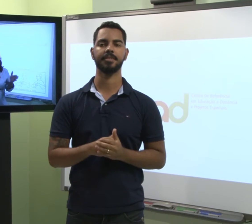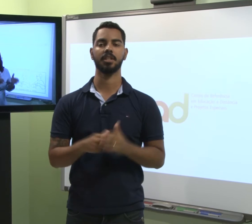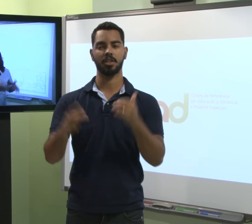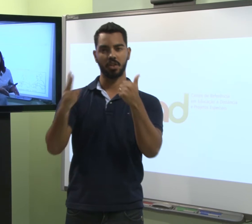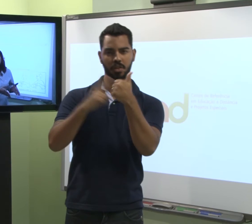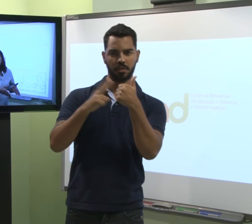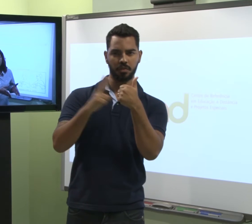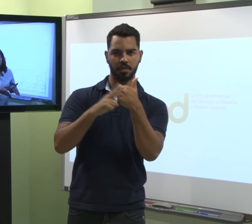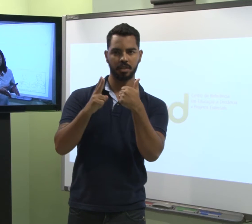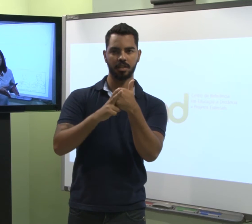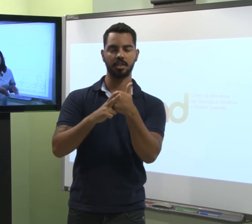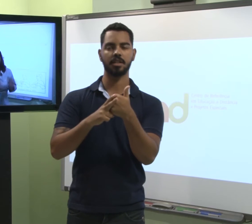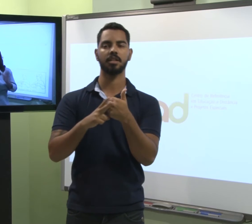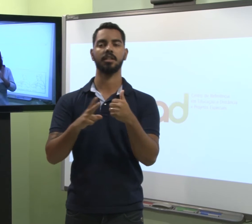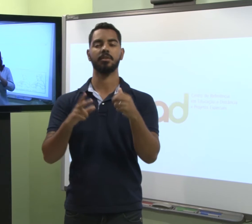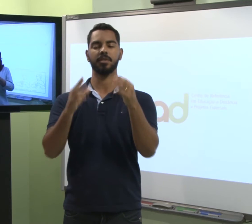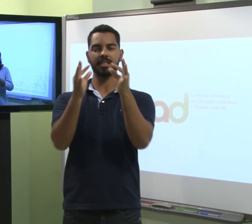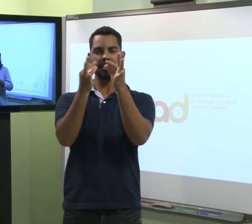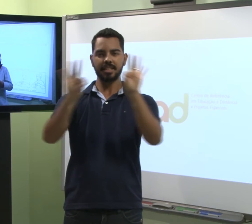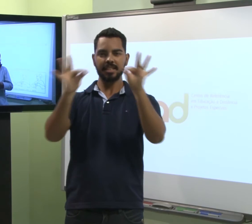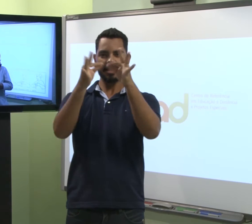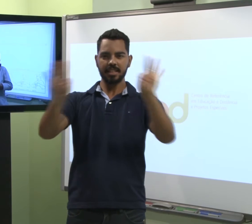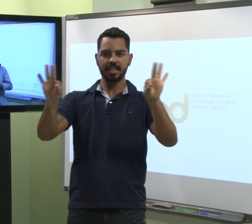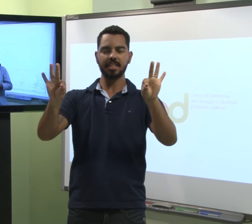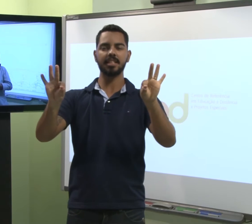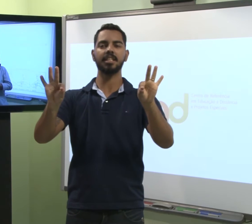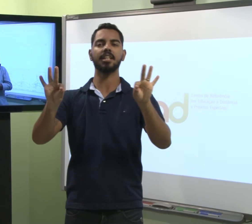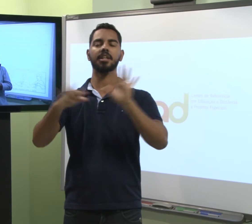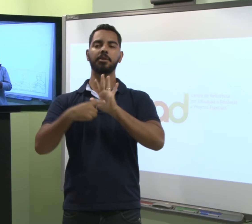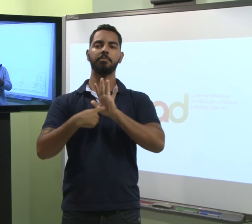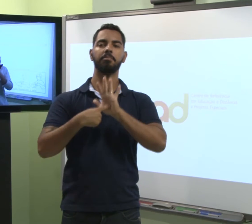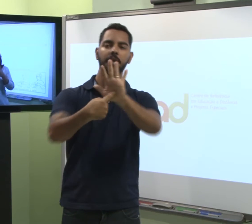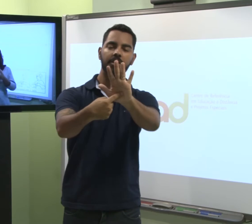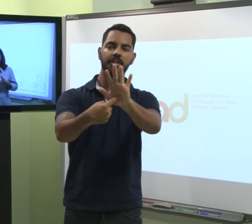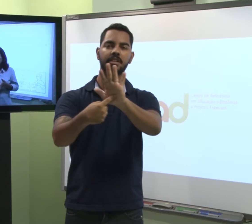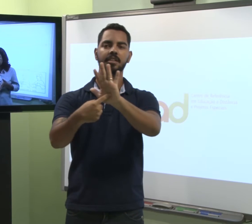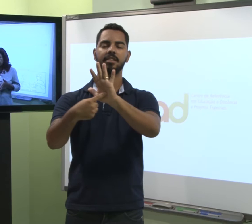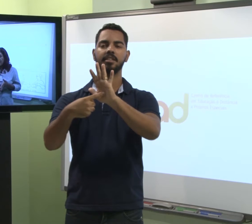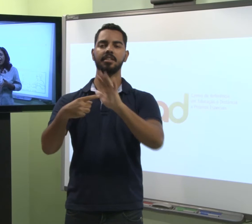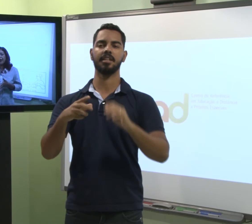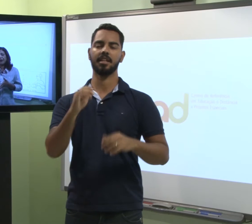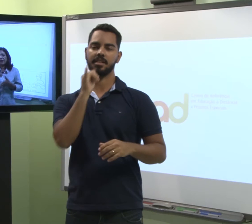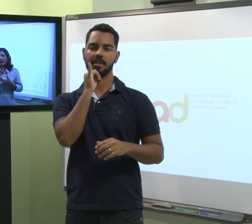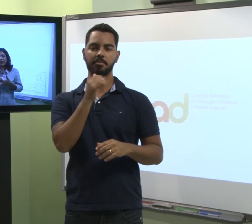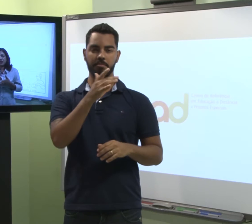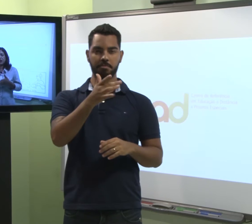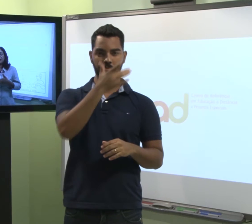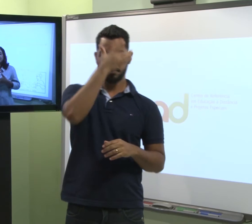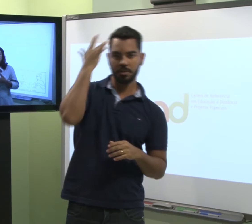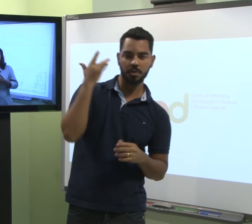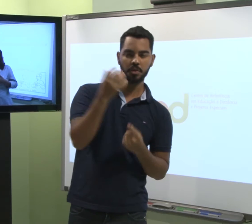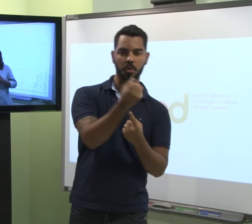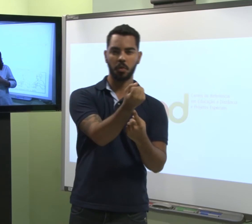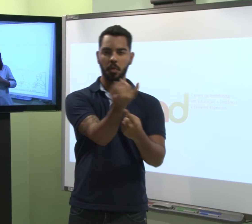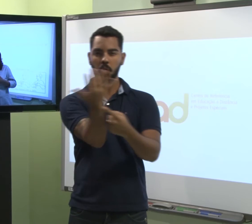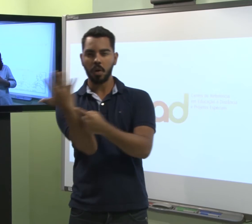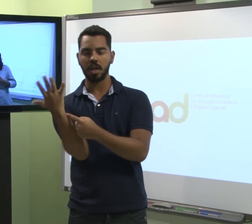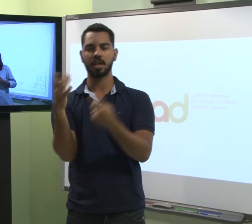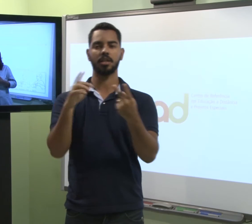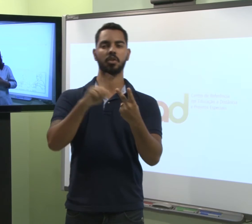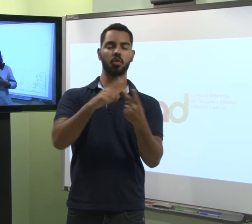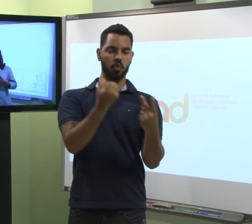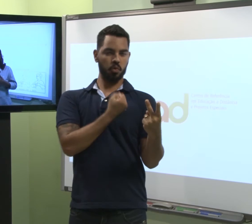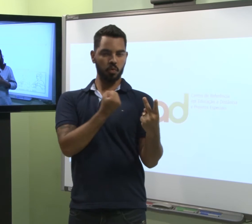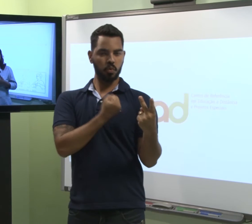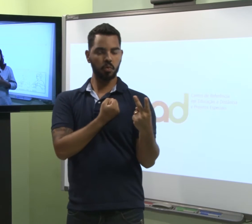papel sintático dos argumentos, como as características de pessoas e número, através da direção do movimento das